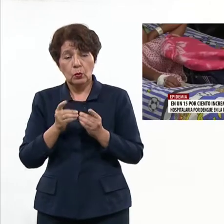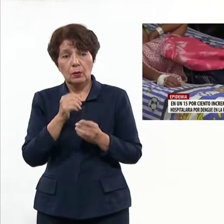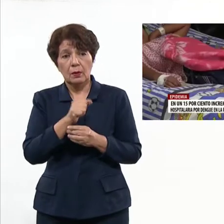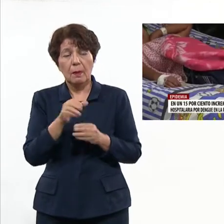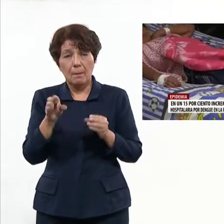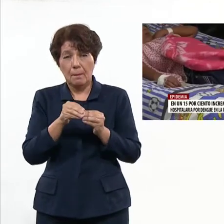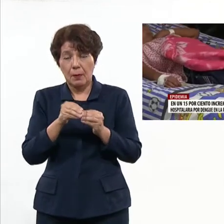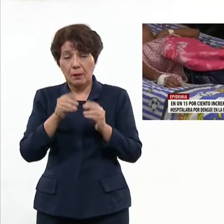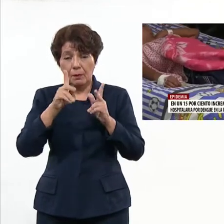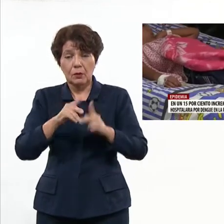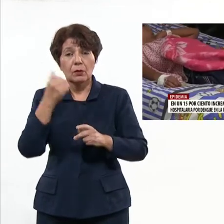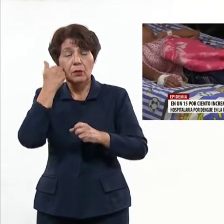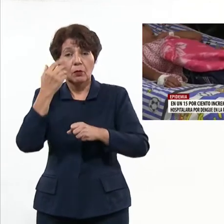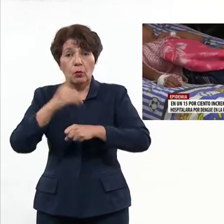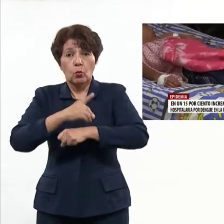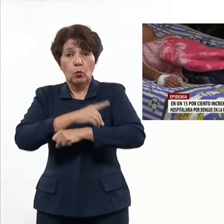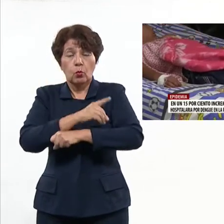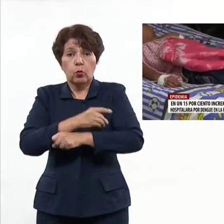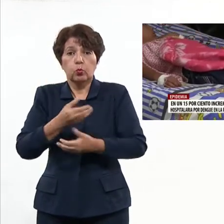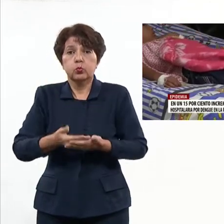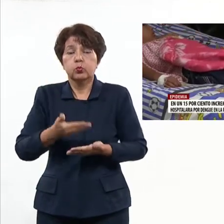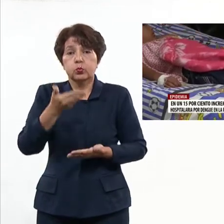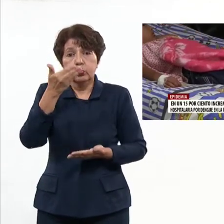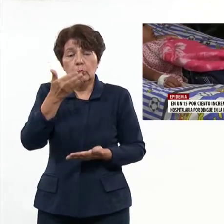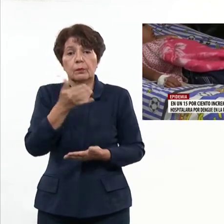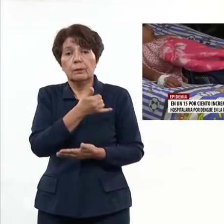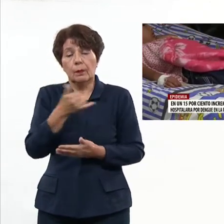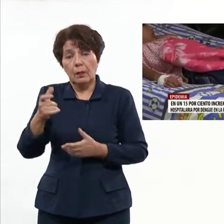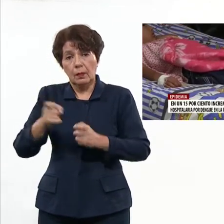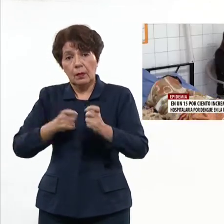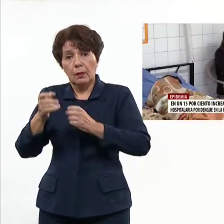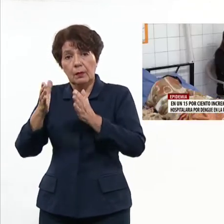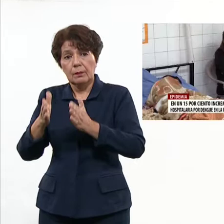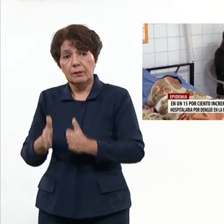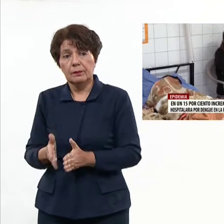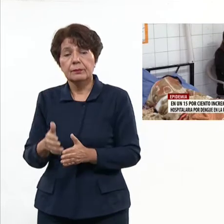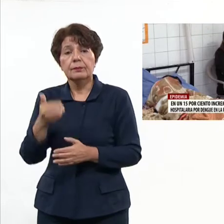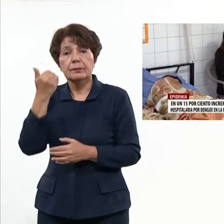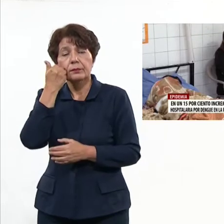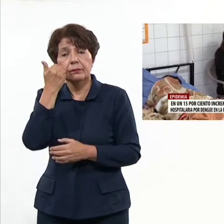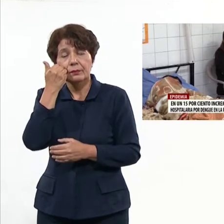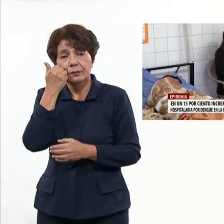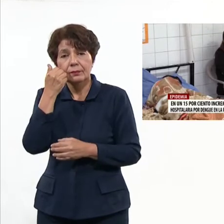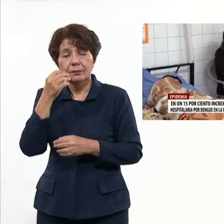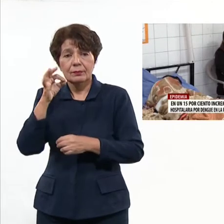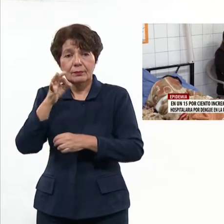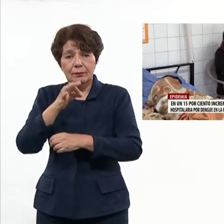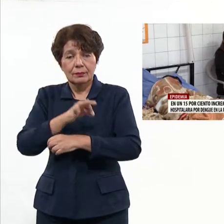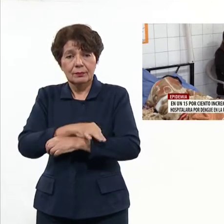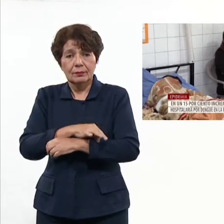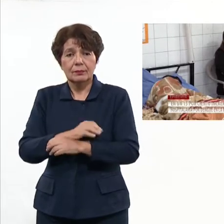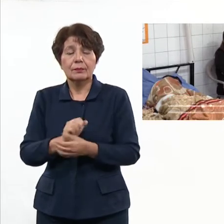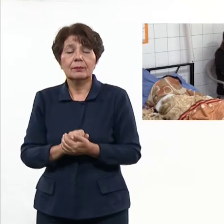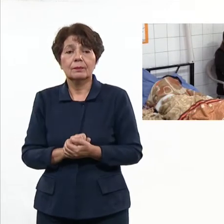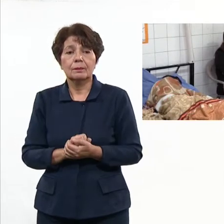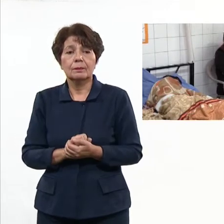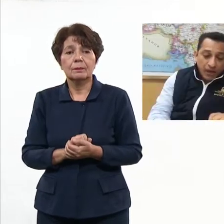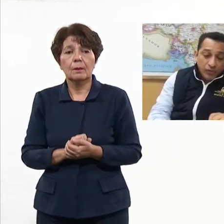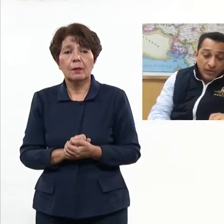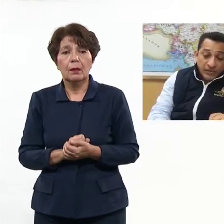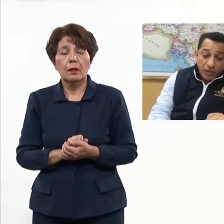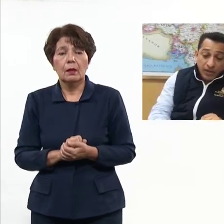así lo confirma el doctor homer mejía coordinador del área de las enfermedades transmisibles y no transmisibles